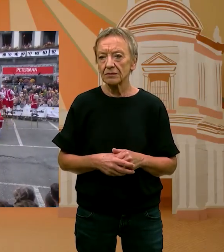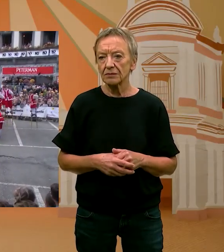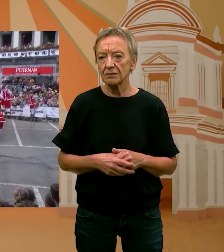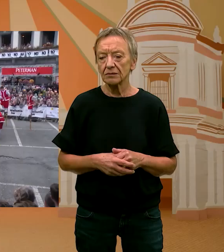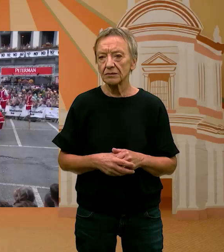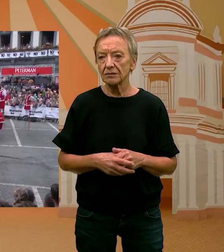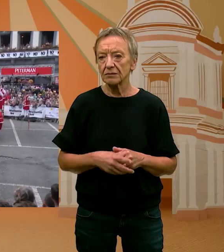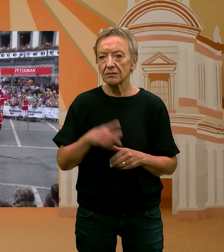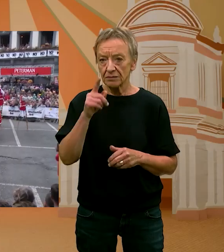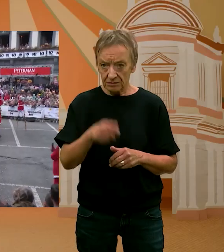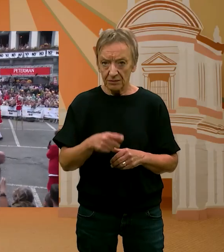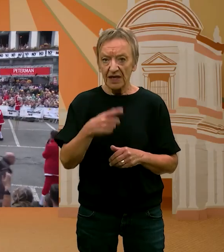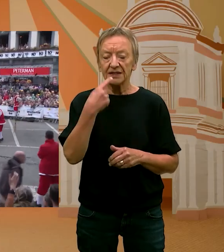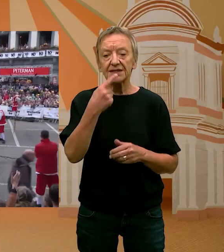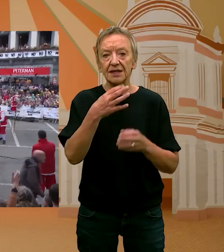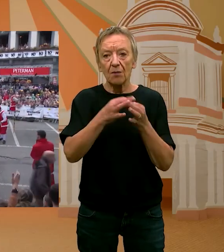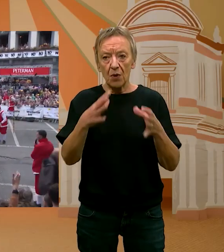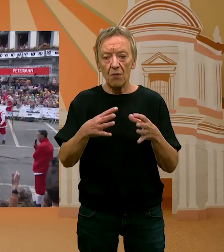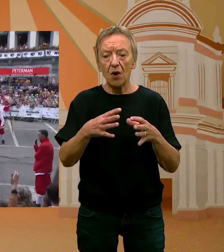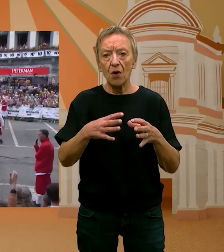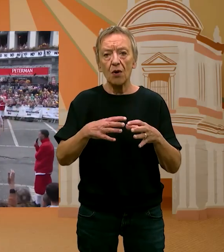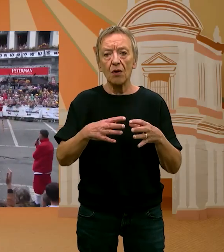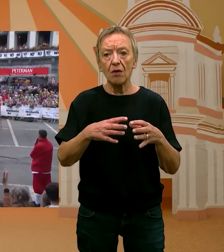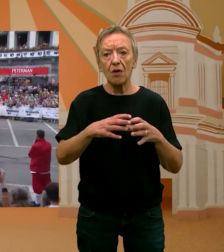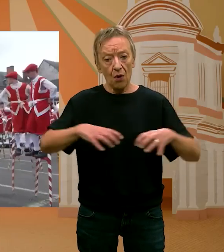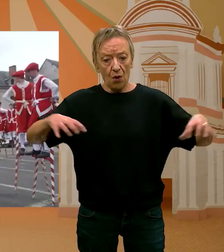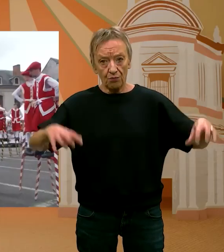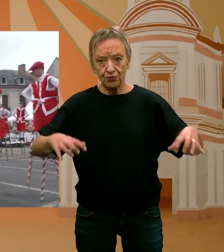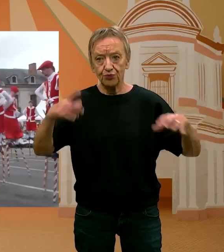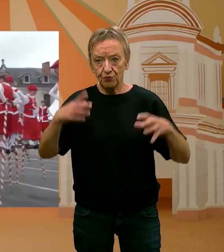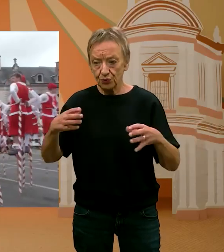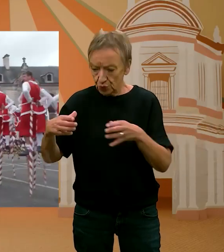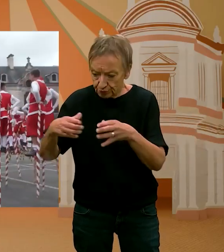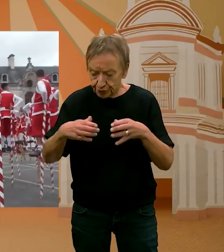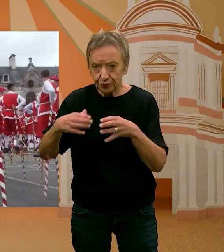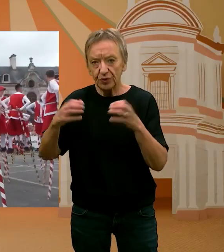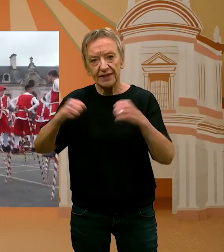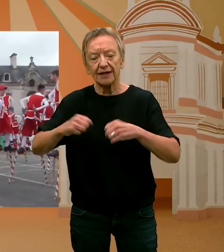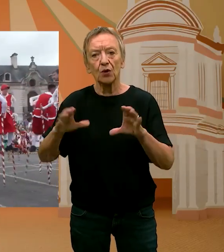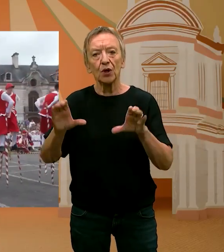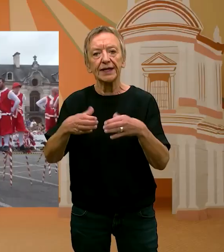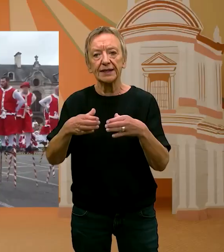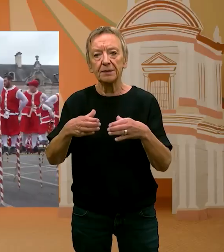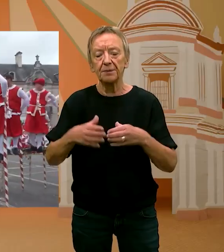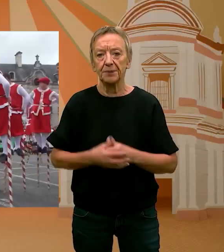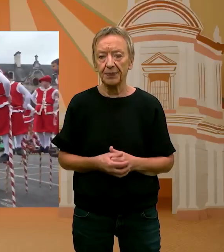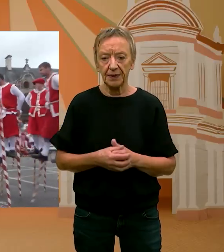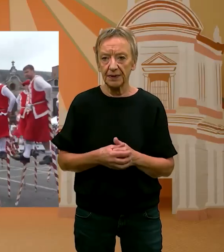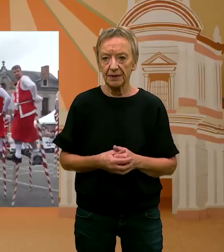équipe, on fonce de l'autre côté et effectivement ça permet de recentrer parce que le combat se décentre toujours vers les barrières nadar et le public. Ça